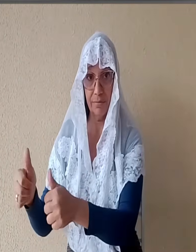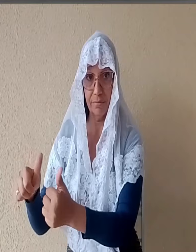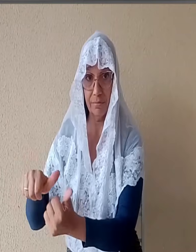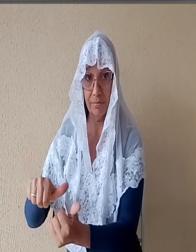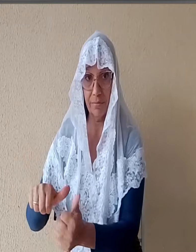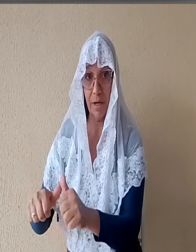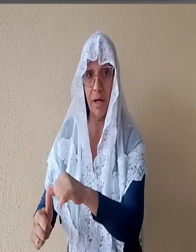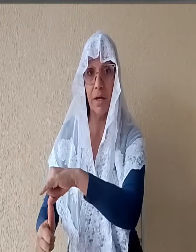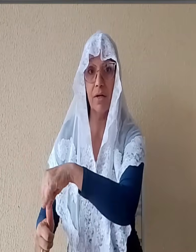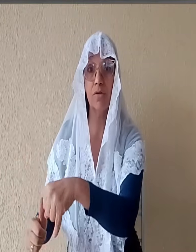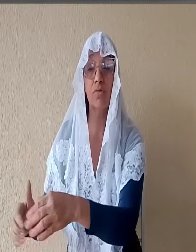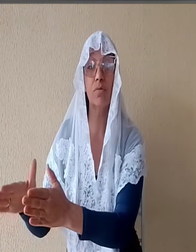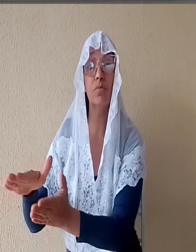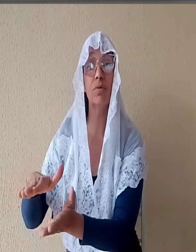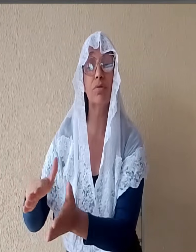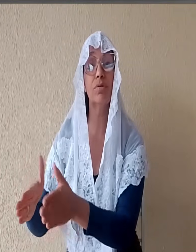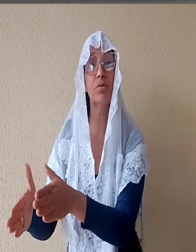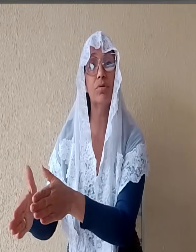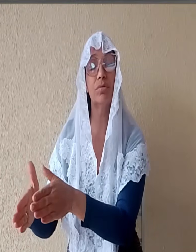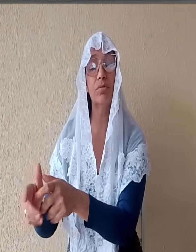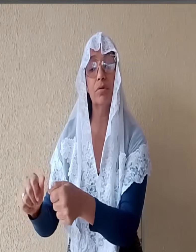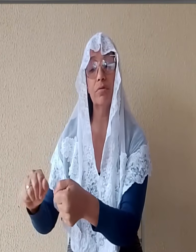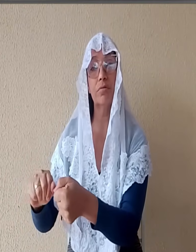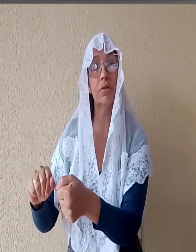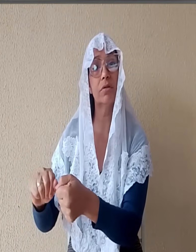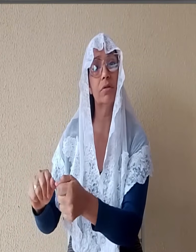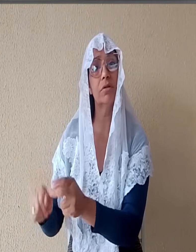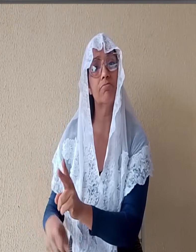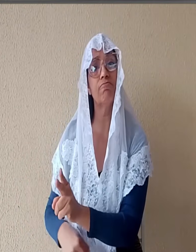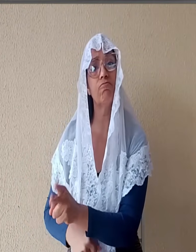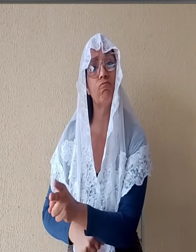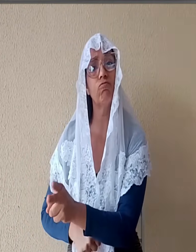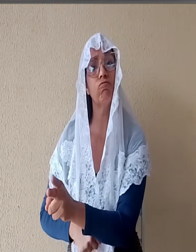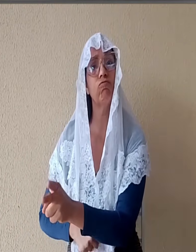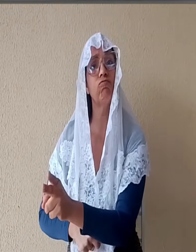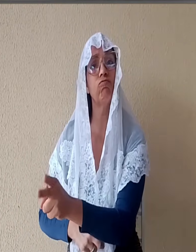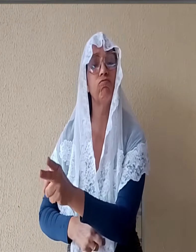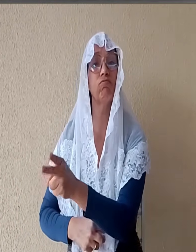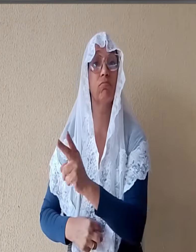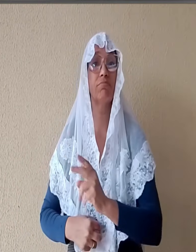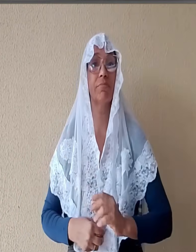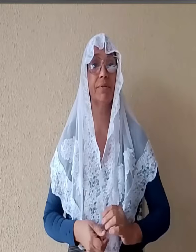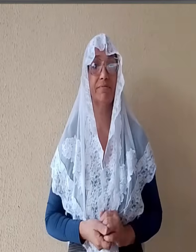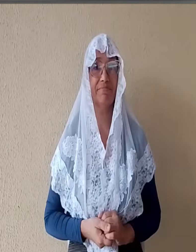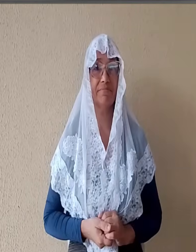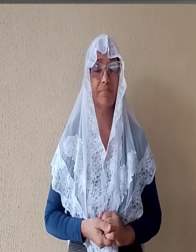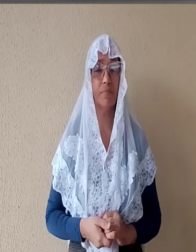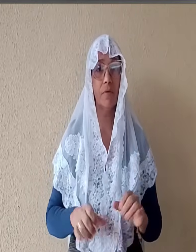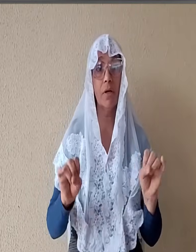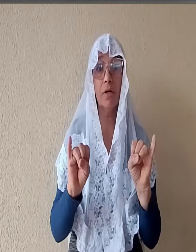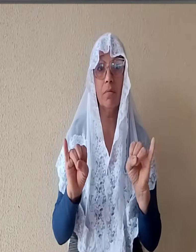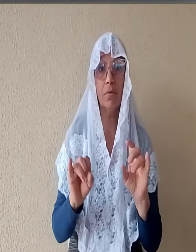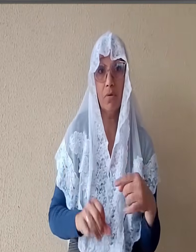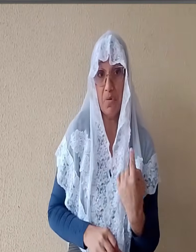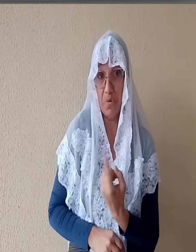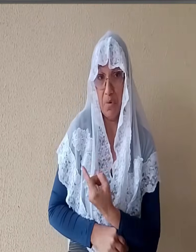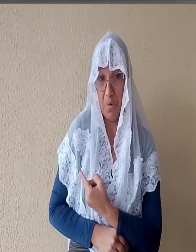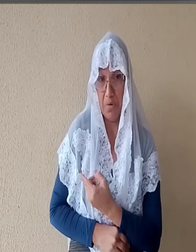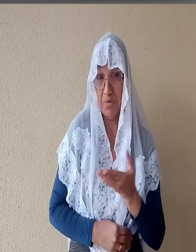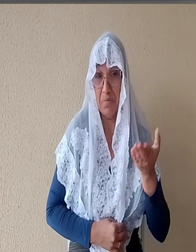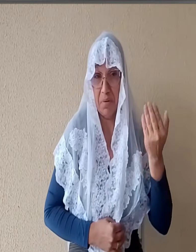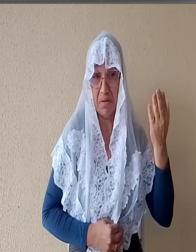pode mudar. Saímos porque mudou. Aquele povo saiu do Egito, teve mudança. Uns ficou,